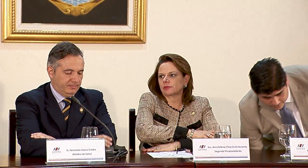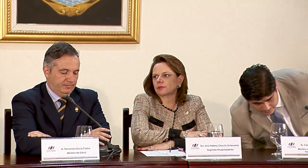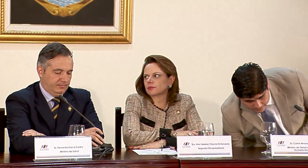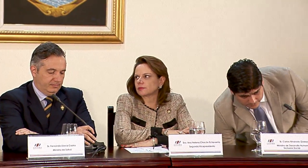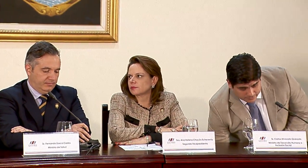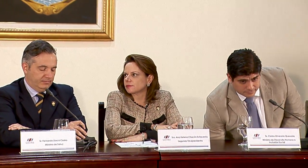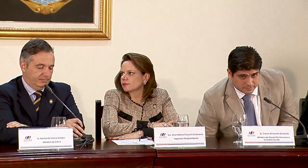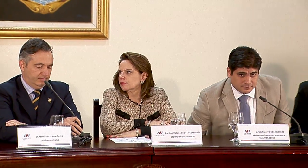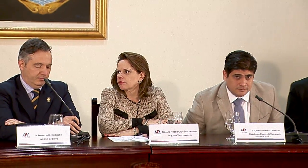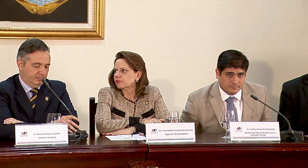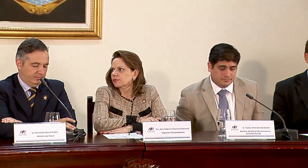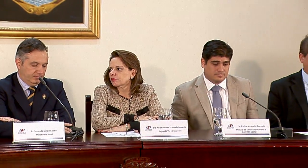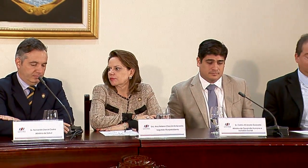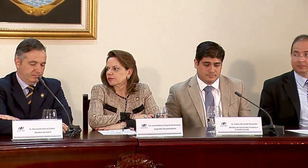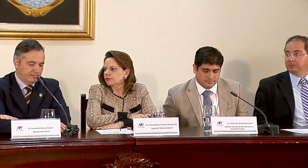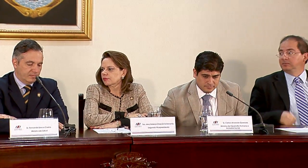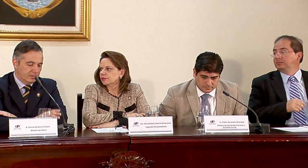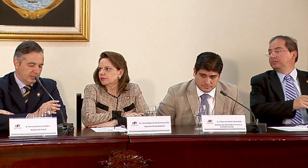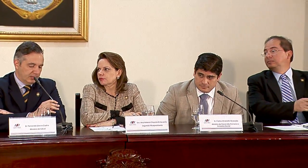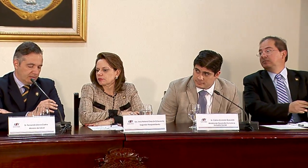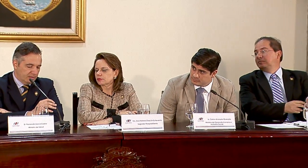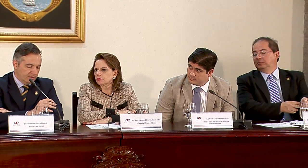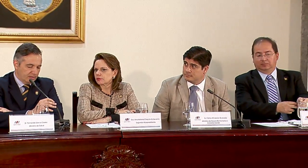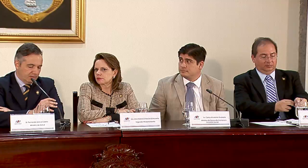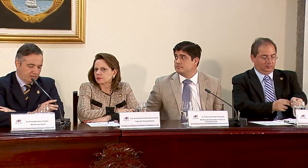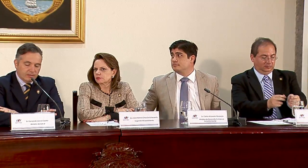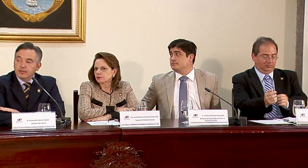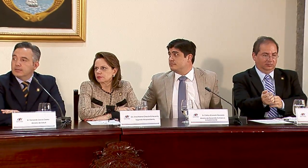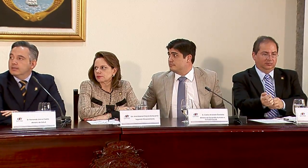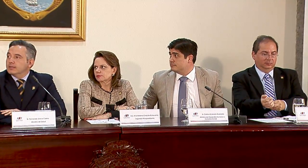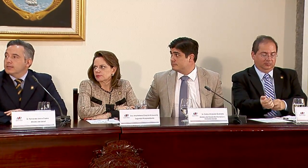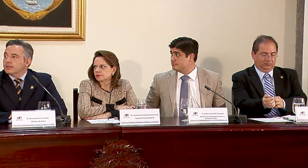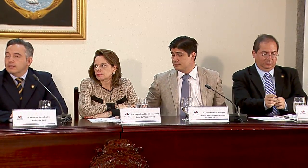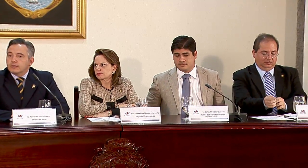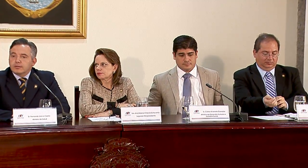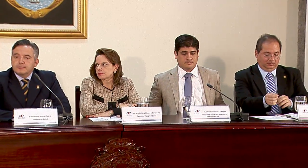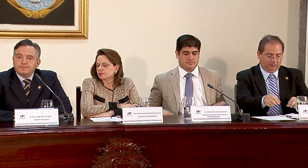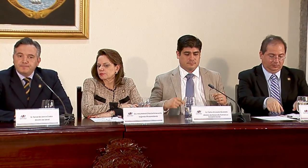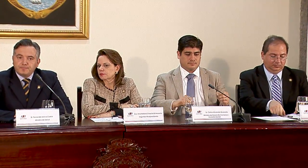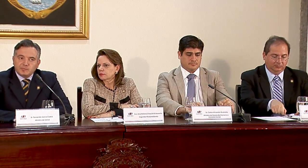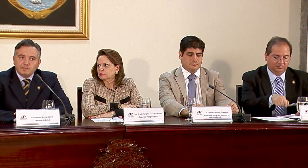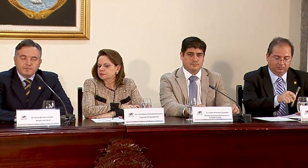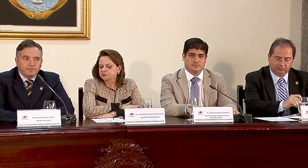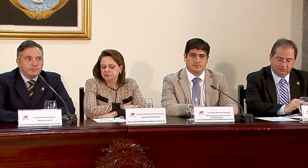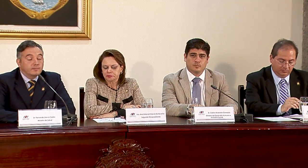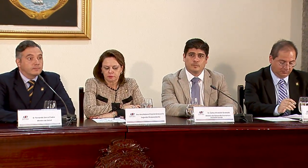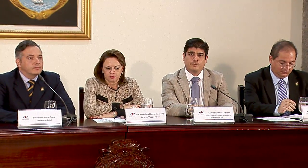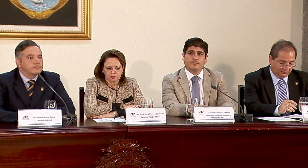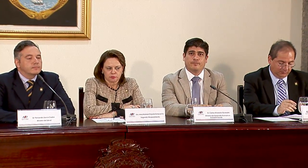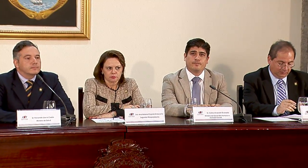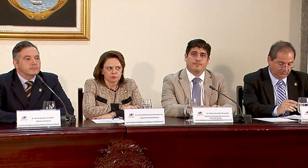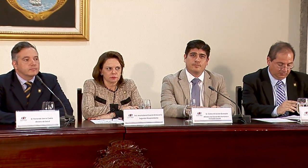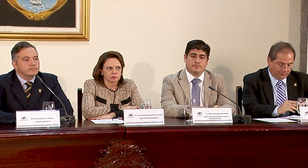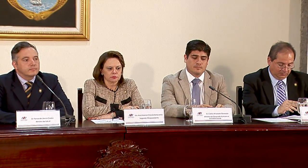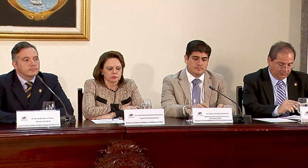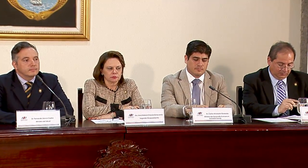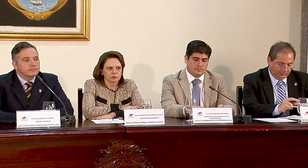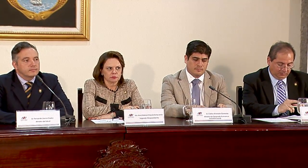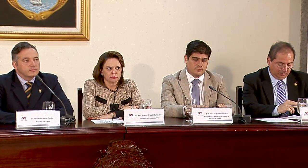En este momento escucharemos al señor ministro Fernando Yorca, ministro de Salud, para